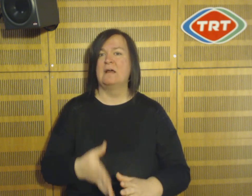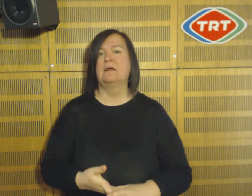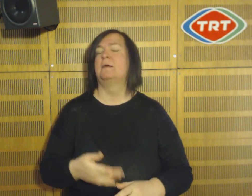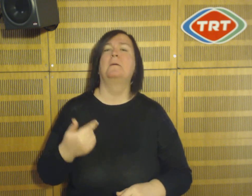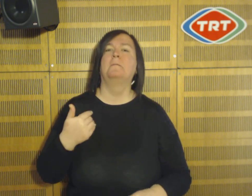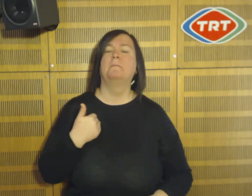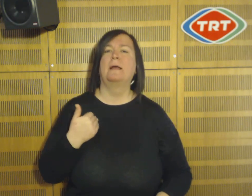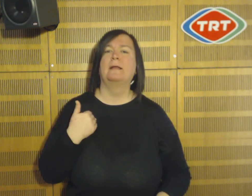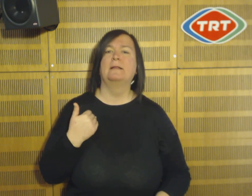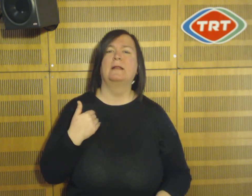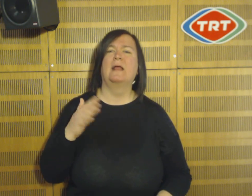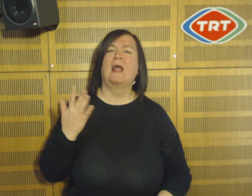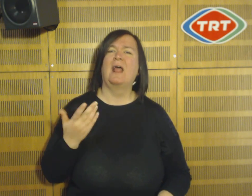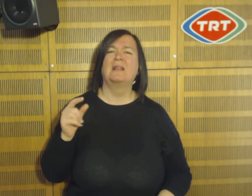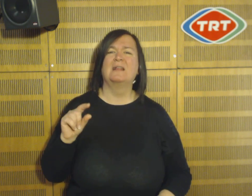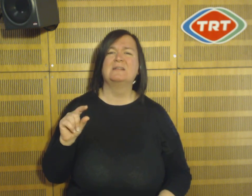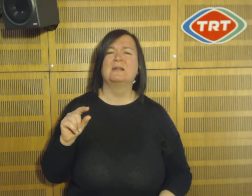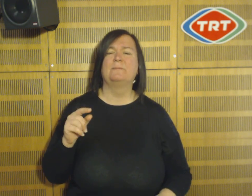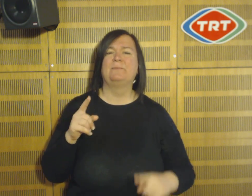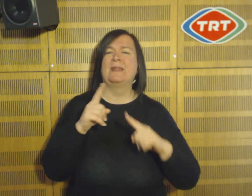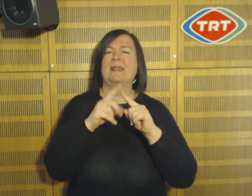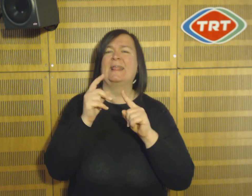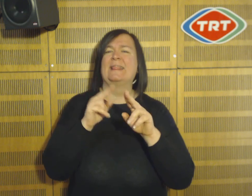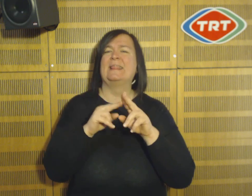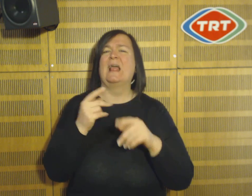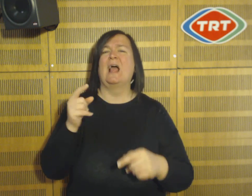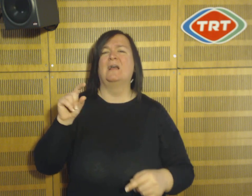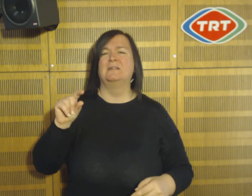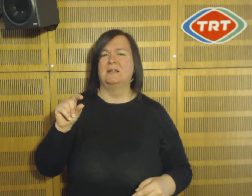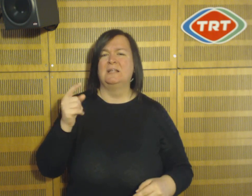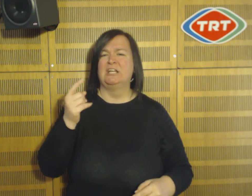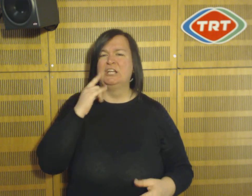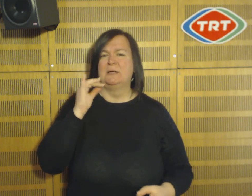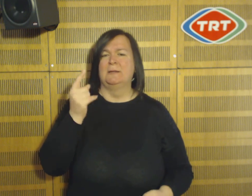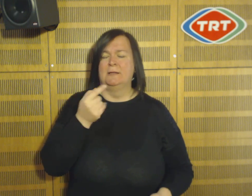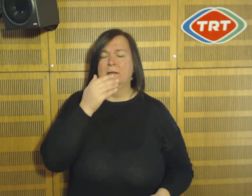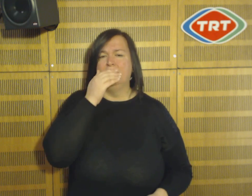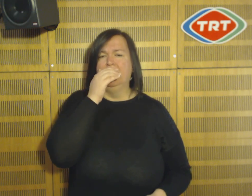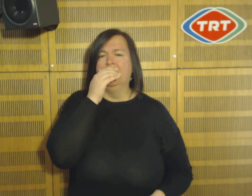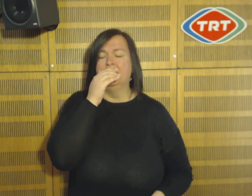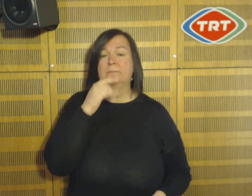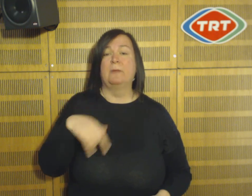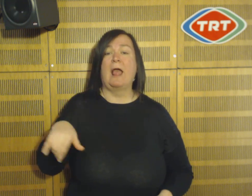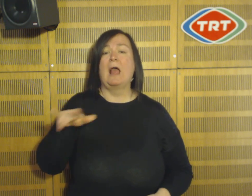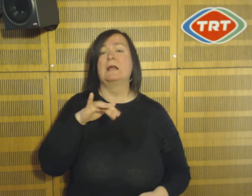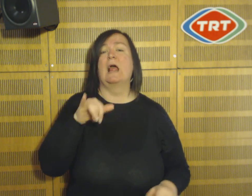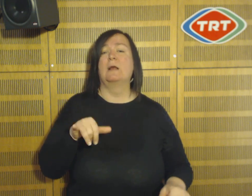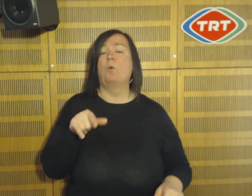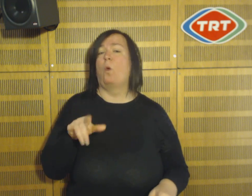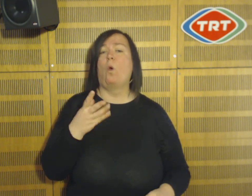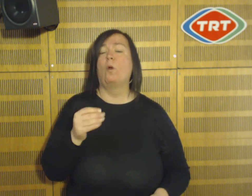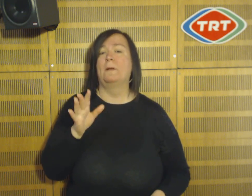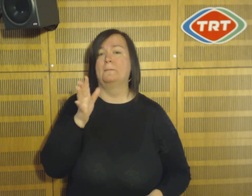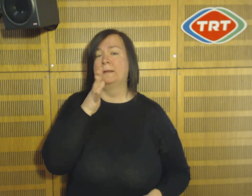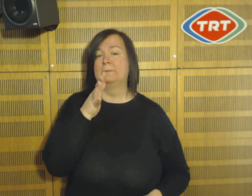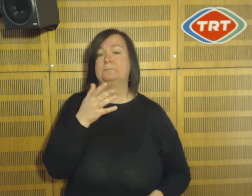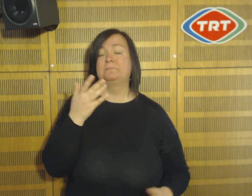Eee En azından tiklerin azaldığı kişilerden birisiyim Ama tabii bu herkeste böyle olmayabilir Eee ama